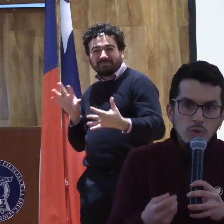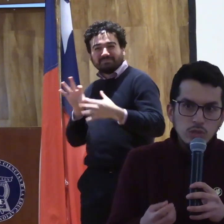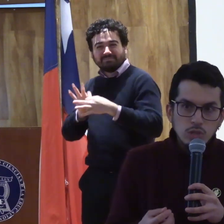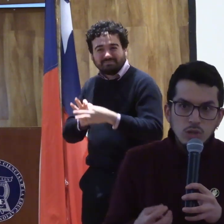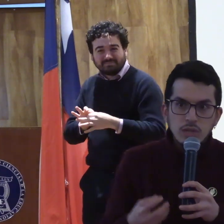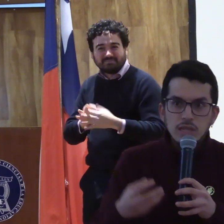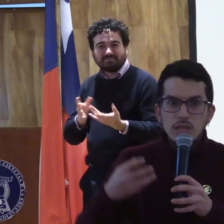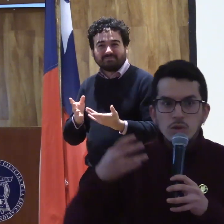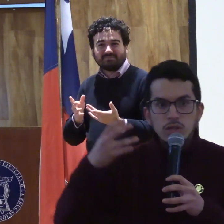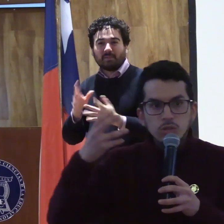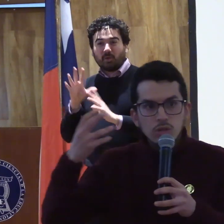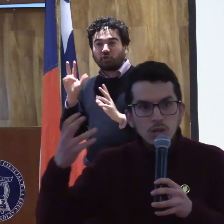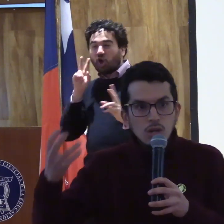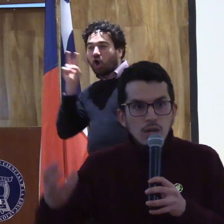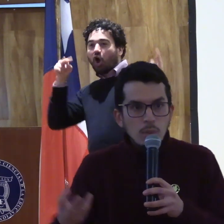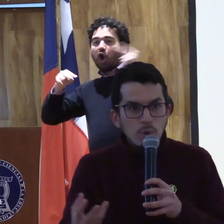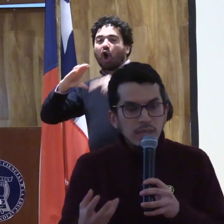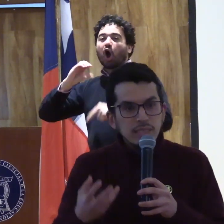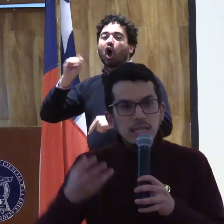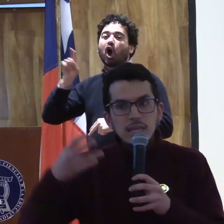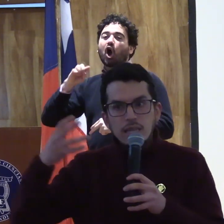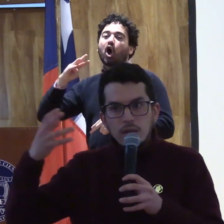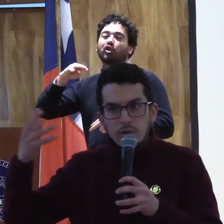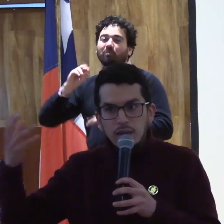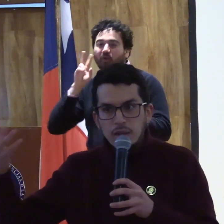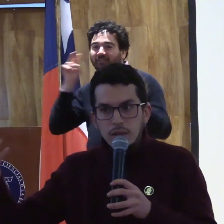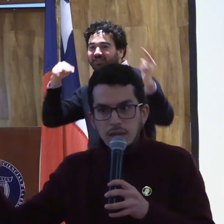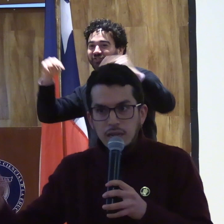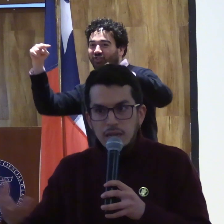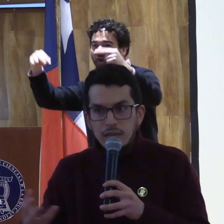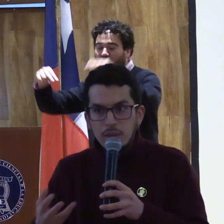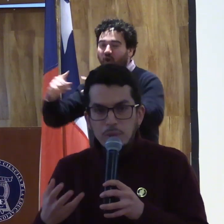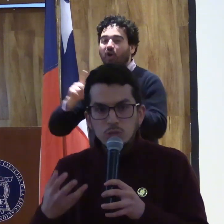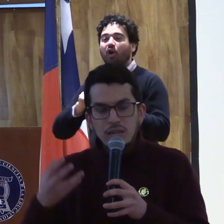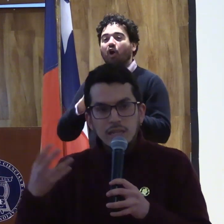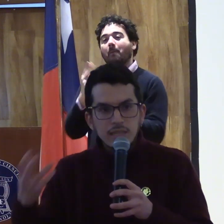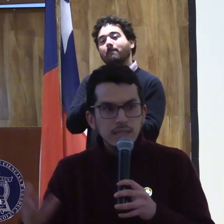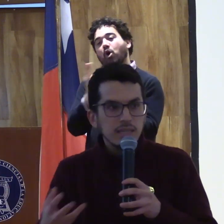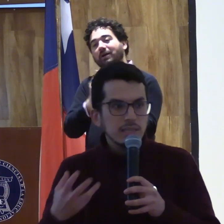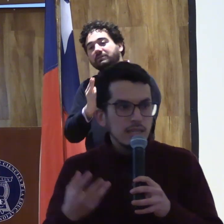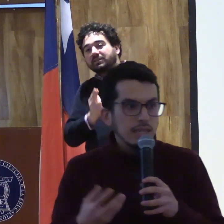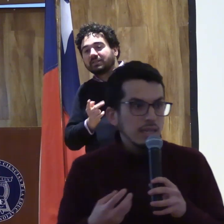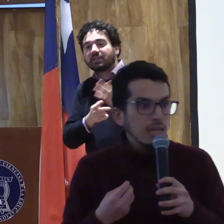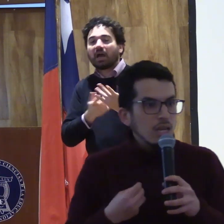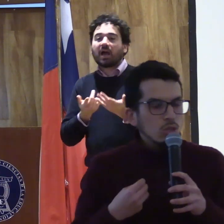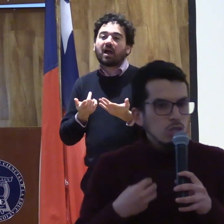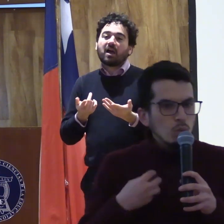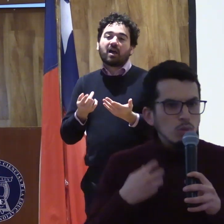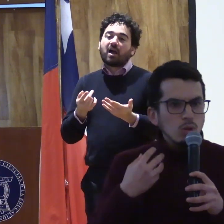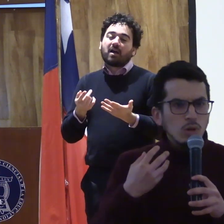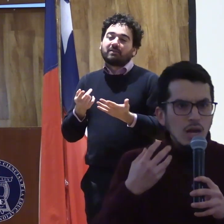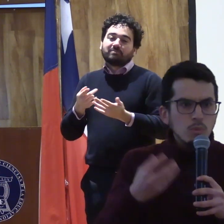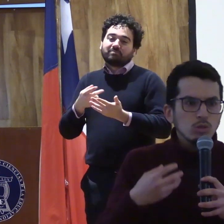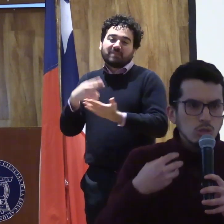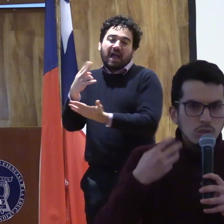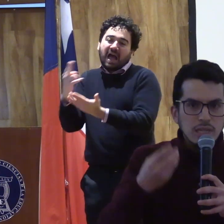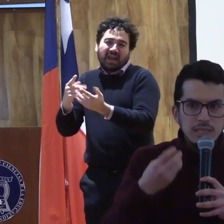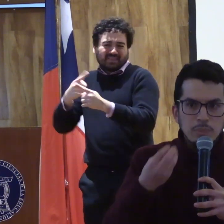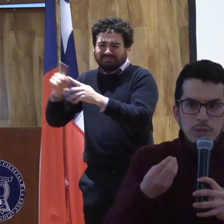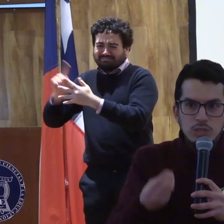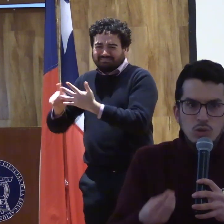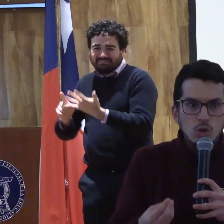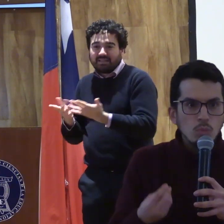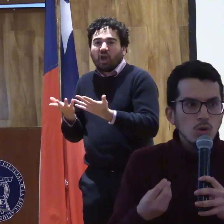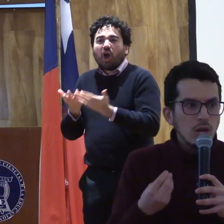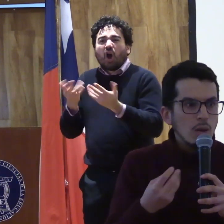las cosmovisiones, desde lo que son la poesía, desde lo que es la expresiones artísticas, etc. Entonces, ¿cómo lográbamos, ¿no es cierto?, hacer